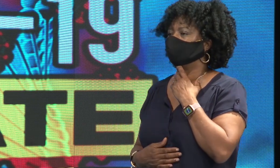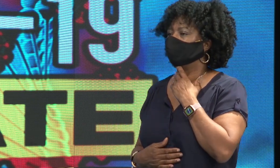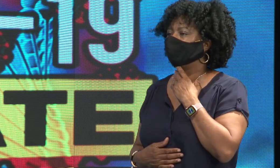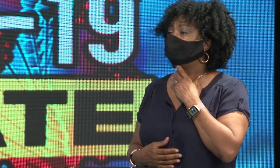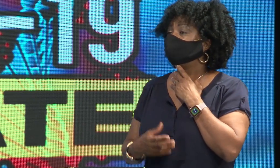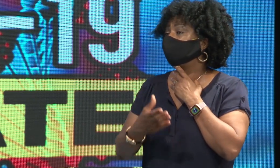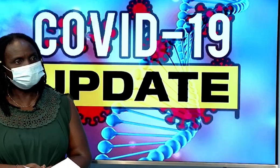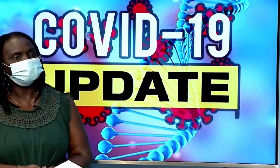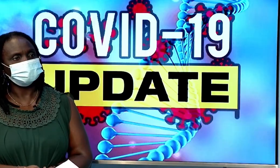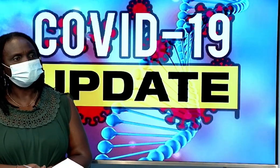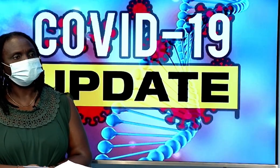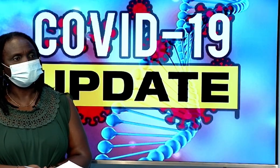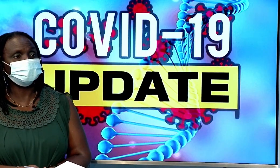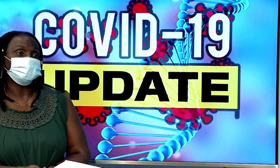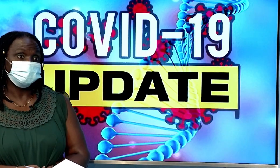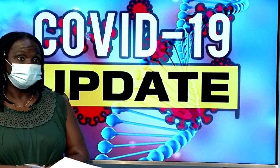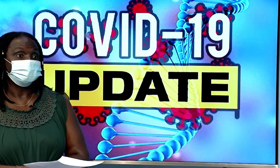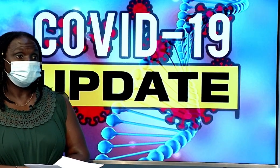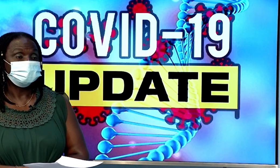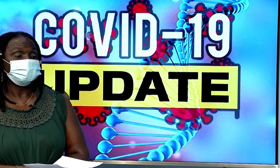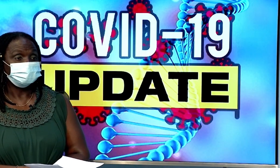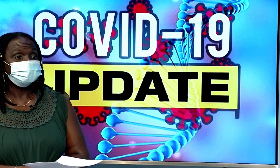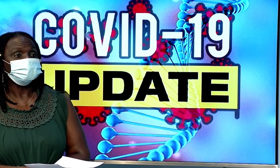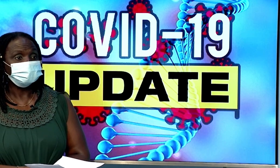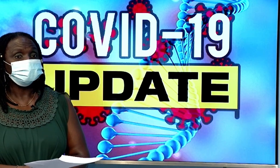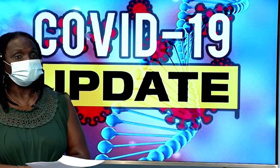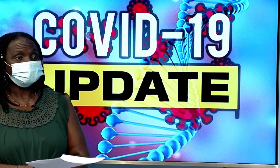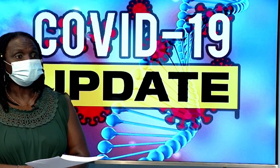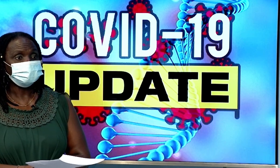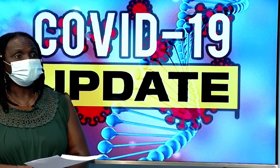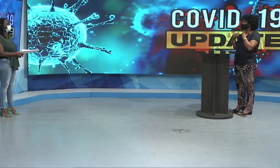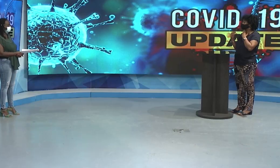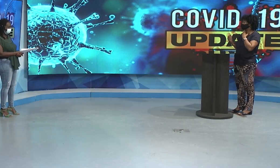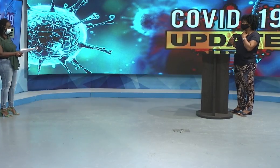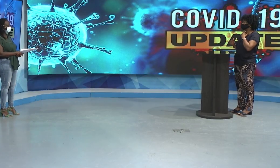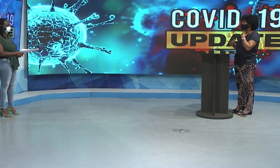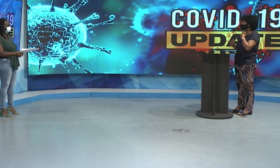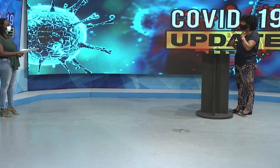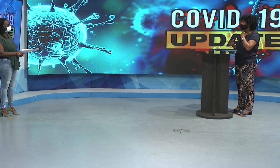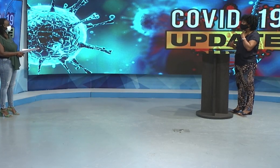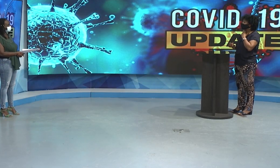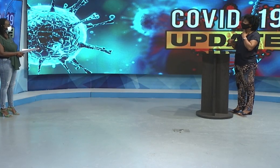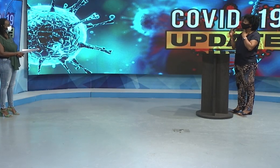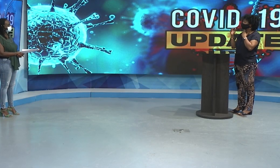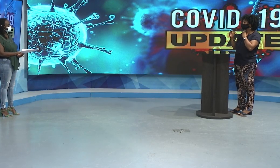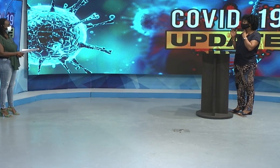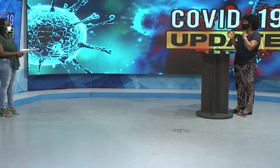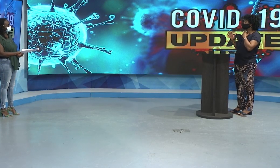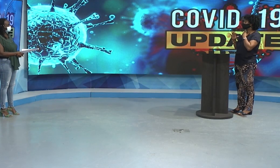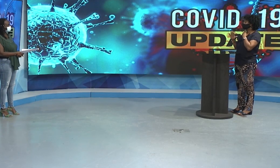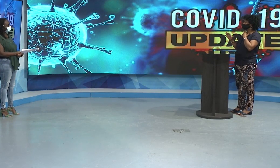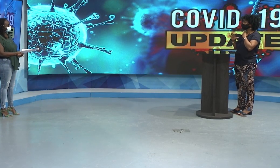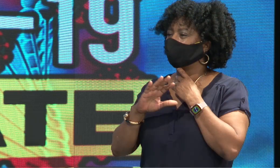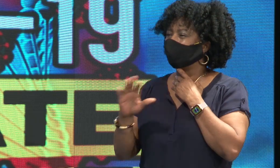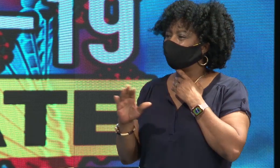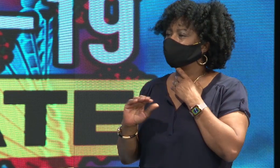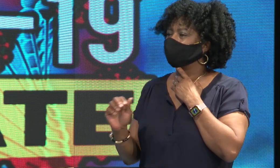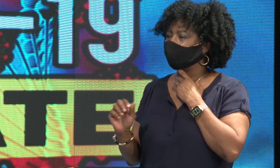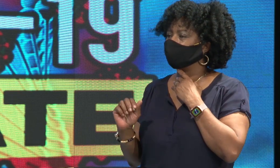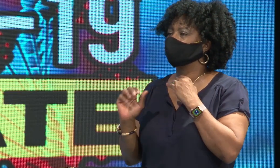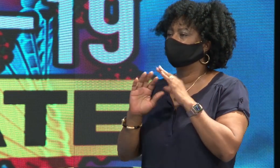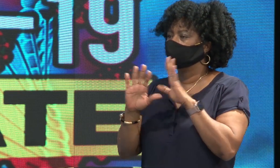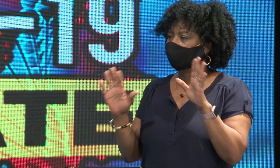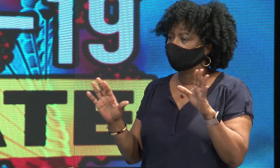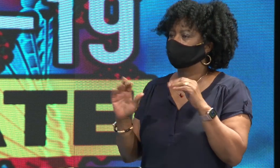ziek worden. Mm-hmm. Maar we hebben het gezien. Ja. We hebben geen invloed meer op wat er hier in Suriname gebeurt. Ja. Dus we moeten zorgen dat we